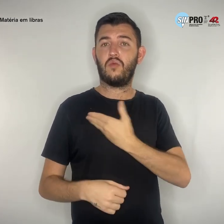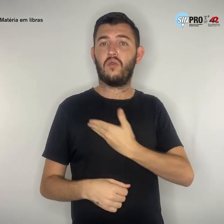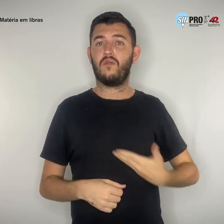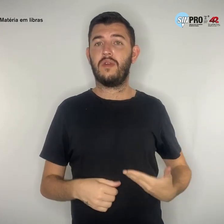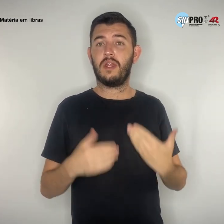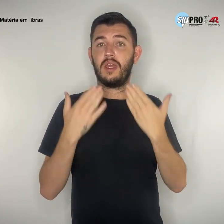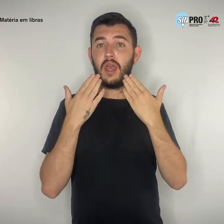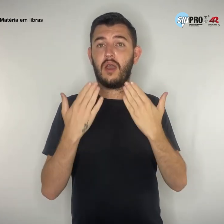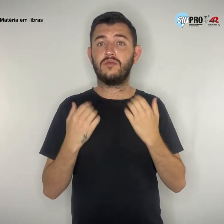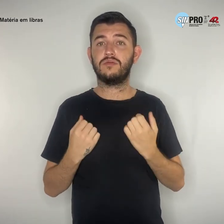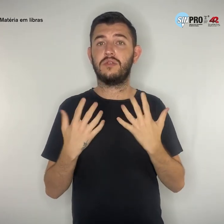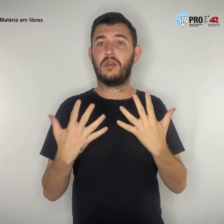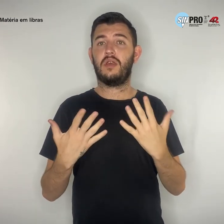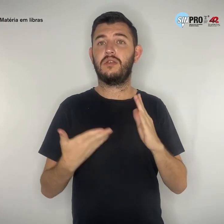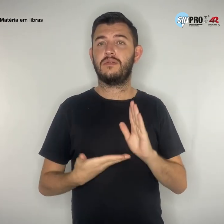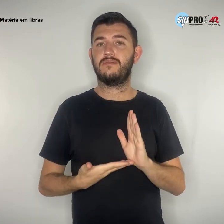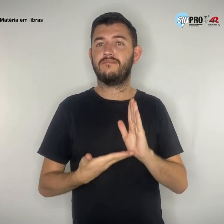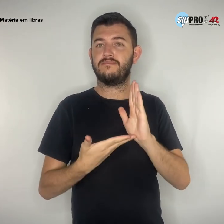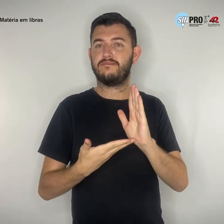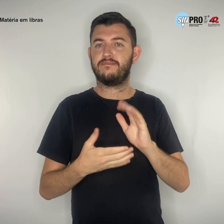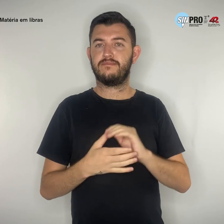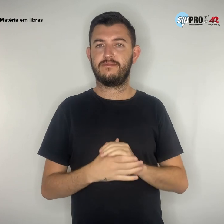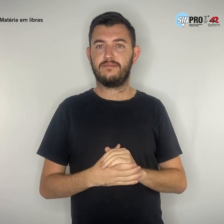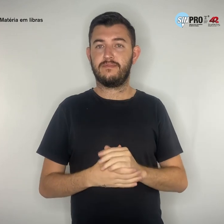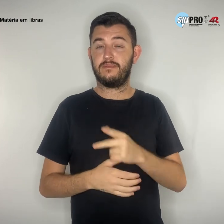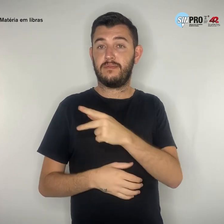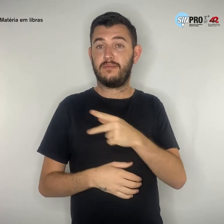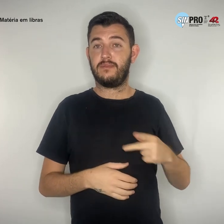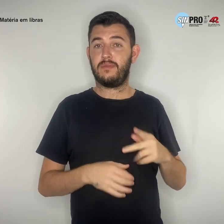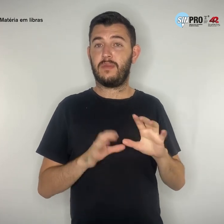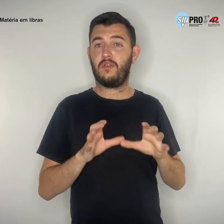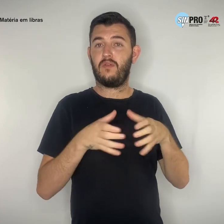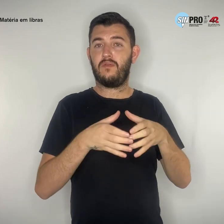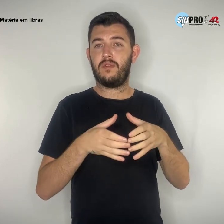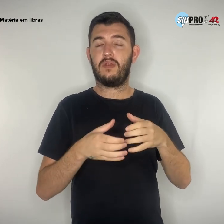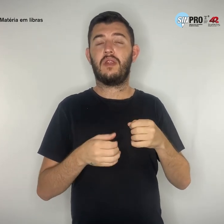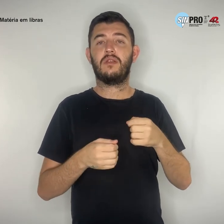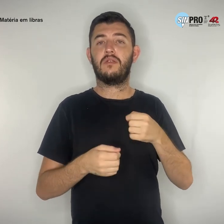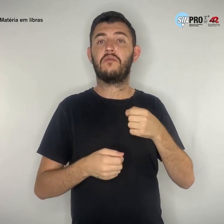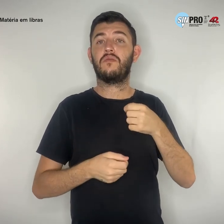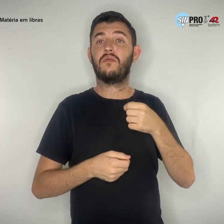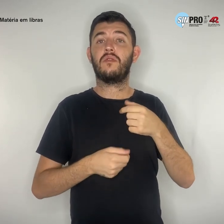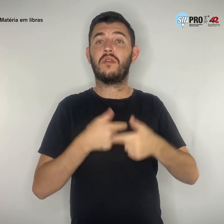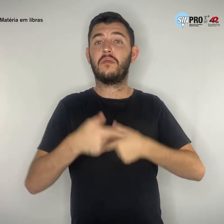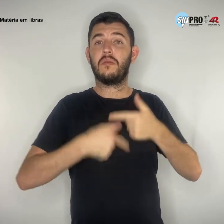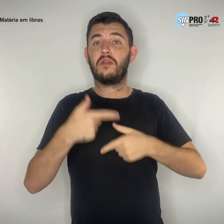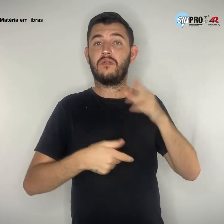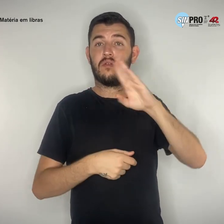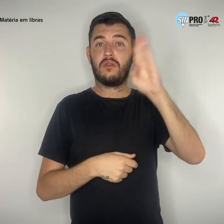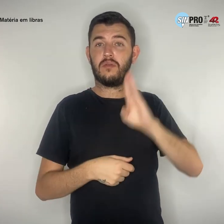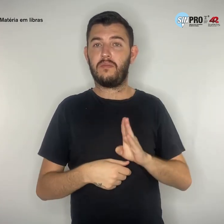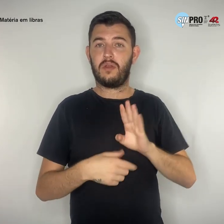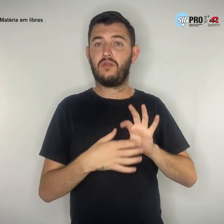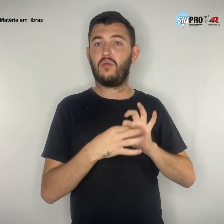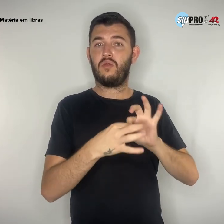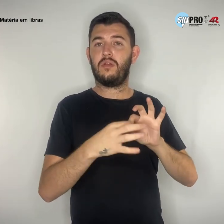O presidente da Confederação Nacional dos Trabalhadores em Educação, Heleno Araújo, cobrou